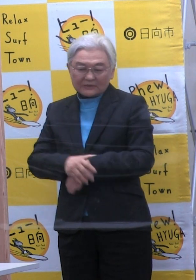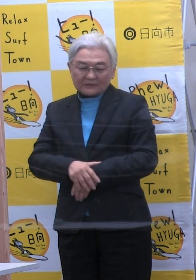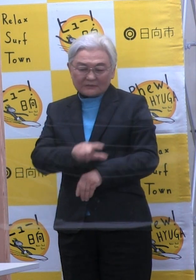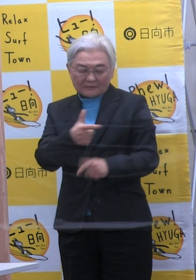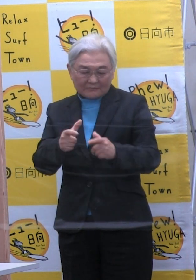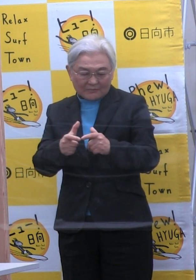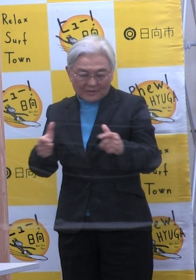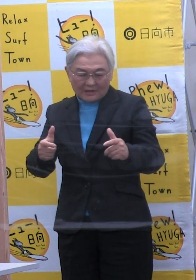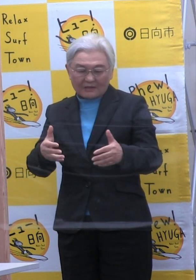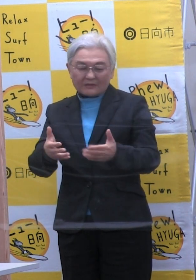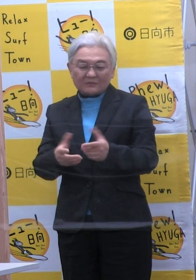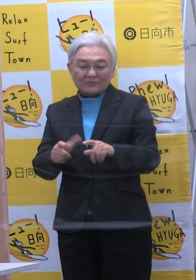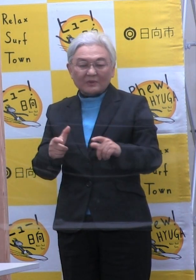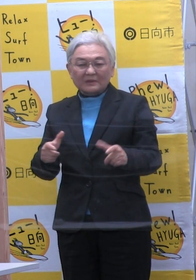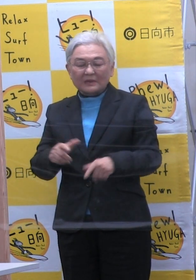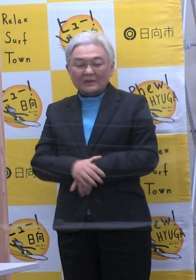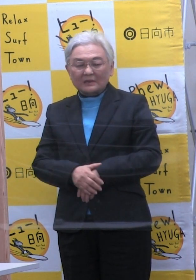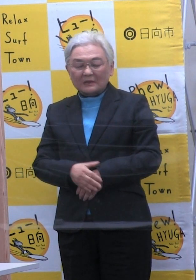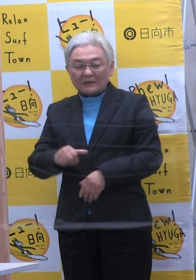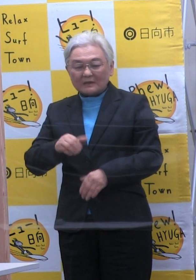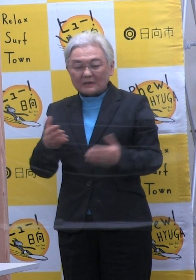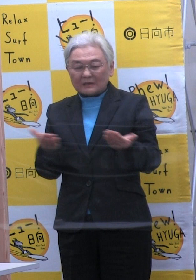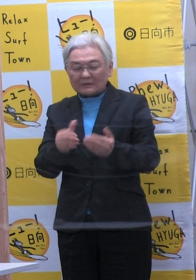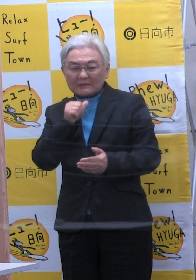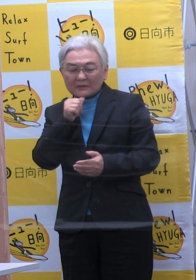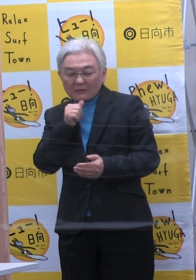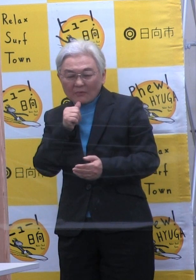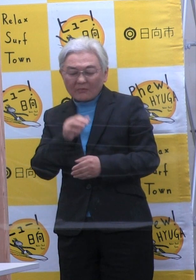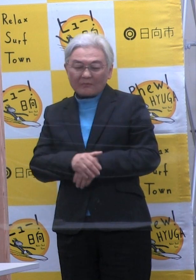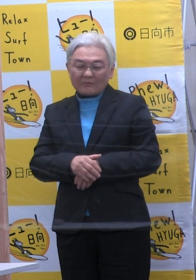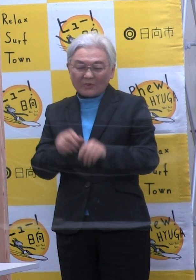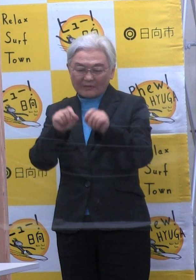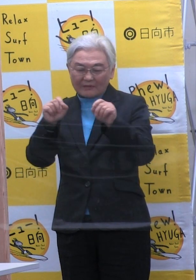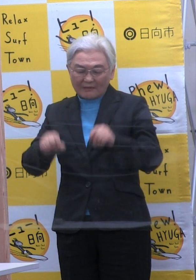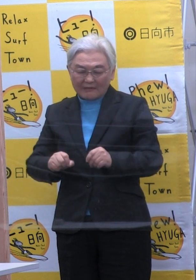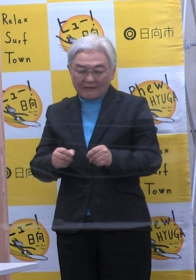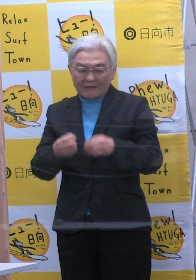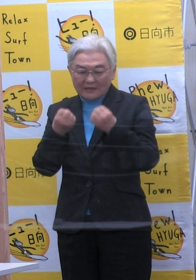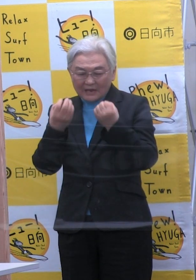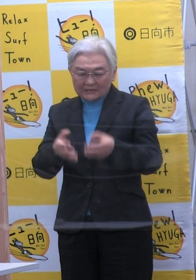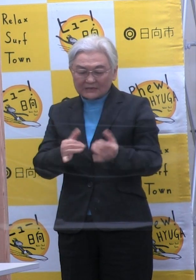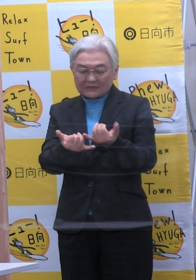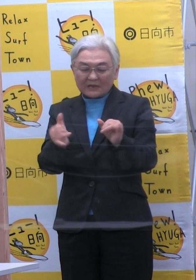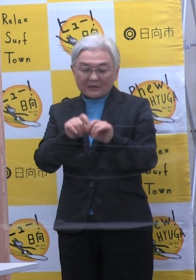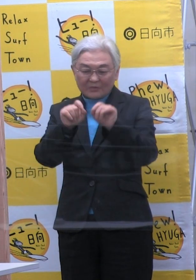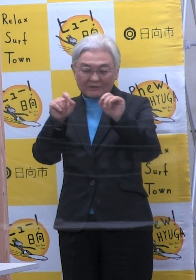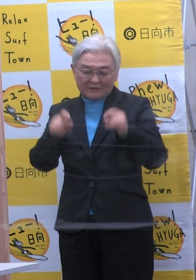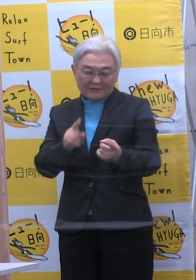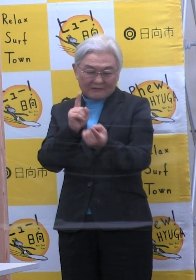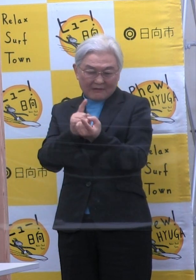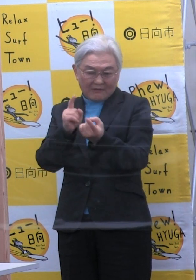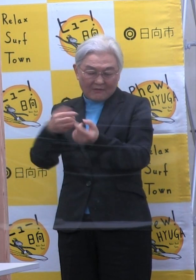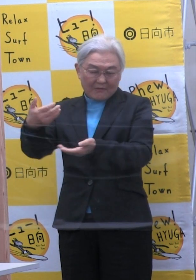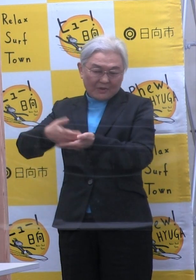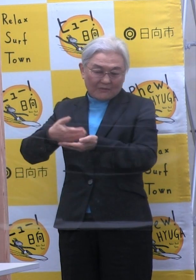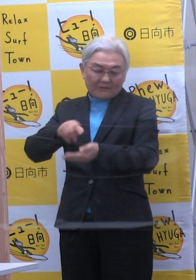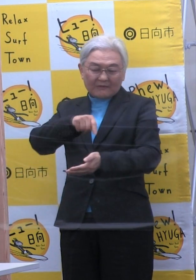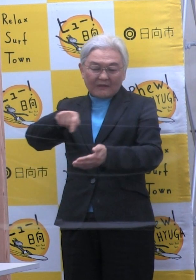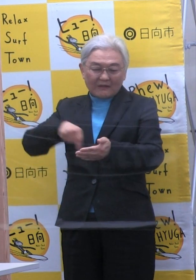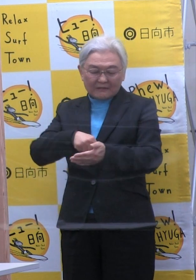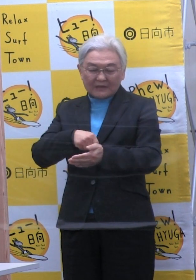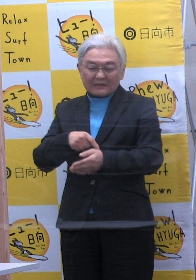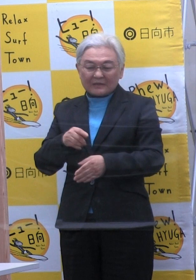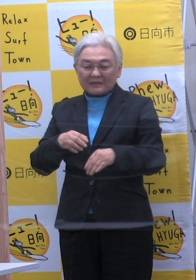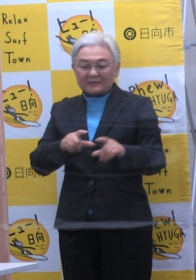や貧困問題など新たな社会問題への対応が求められる中、住み慣れた地